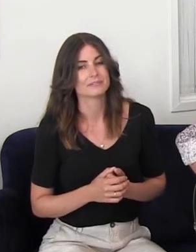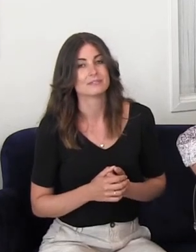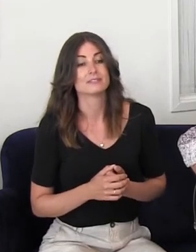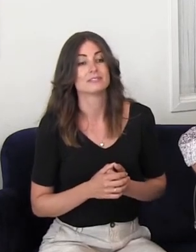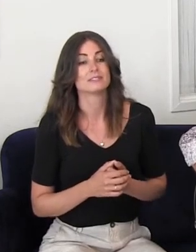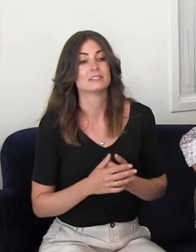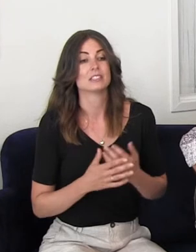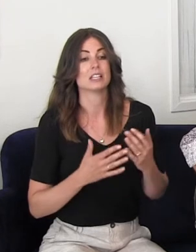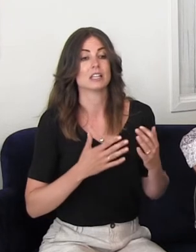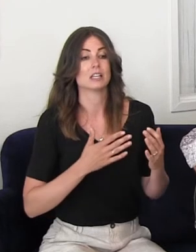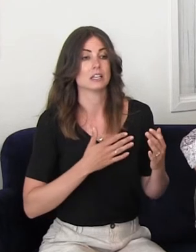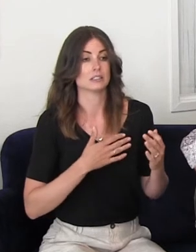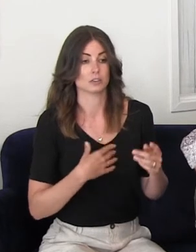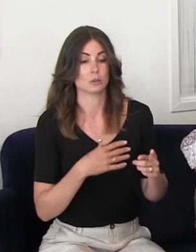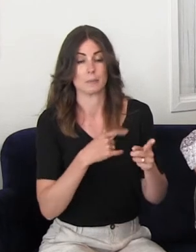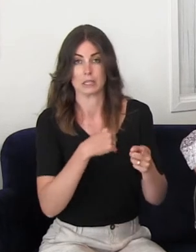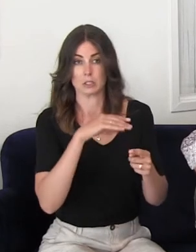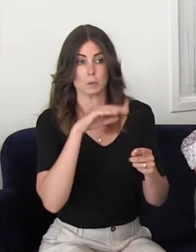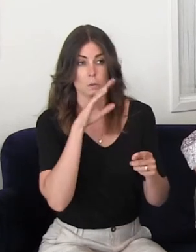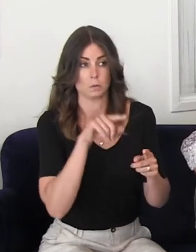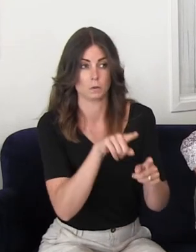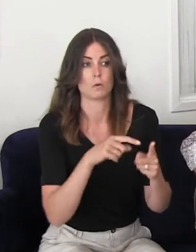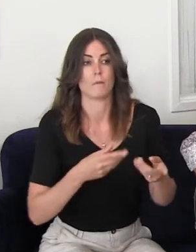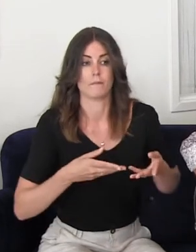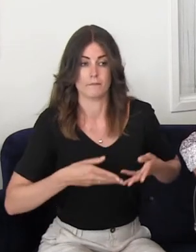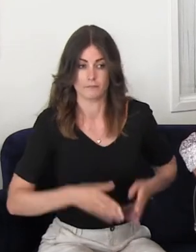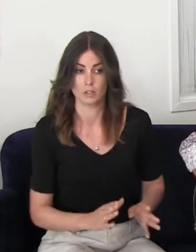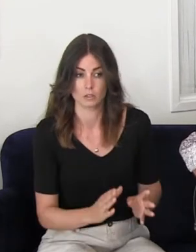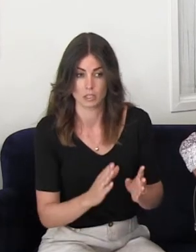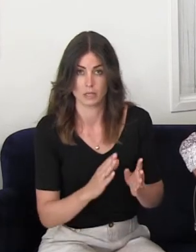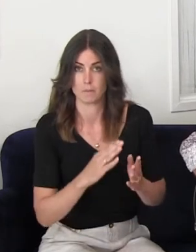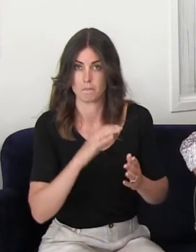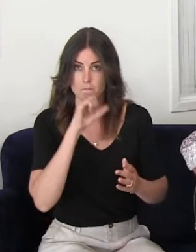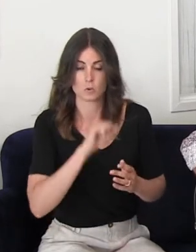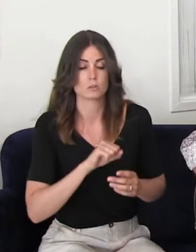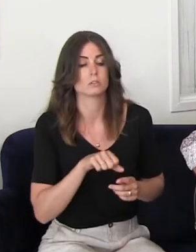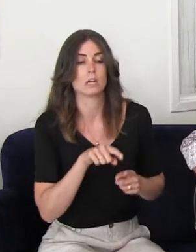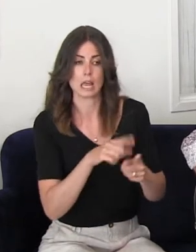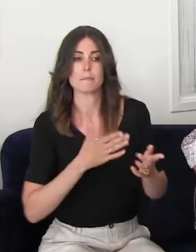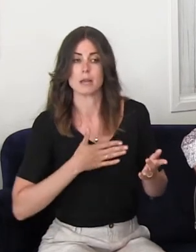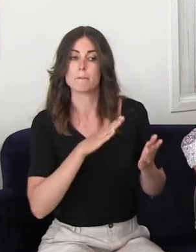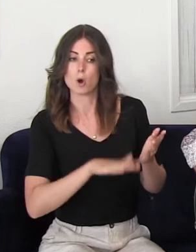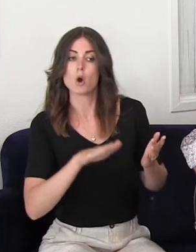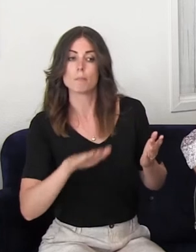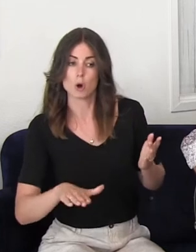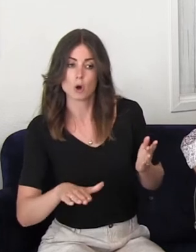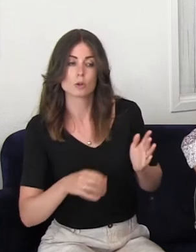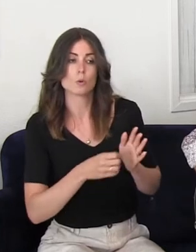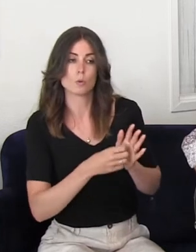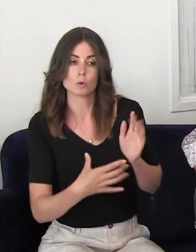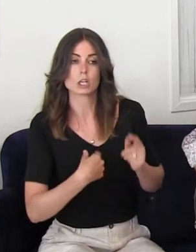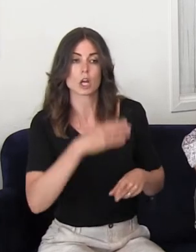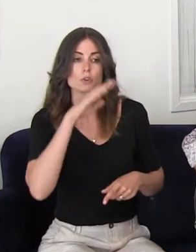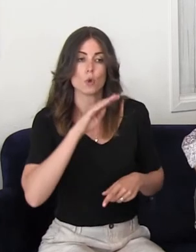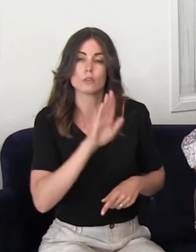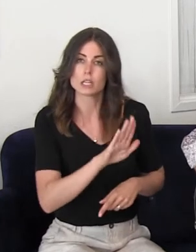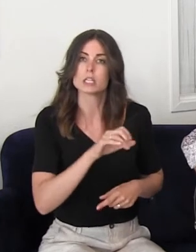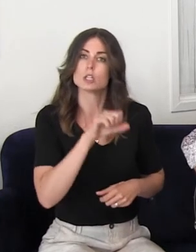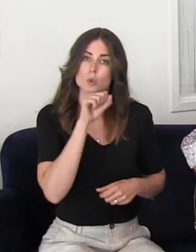Min styvmor fick en gosse som tänder till och från. Han blev nu mitt barnbarn, för han är min dotters